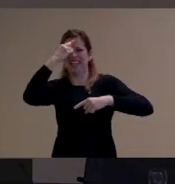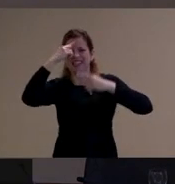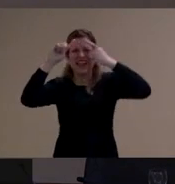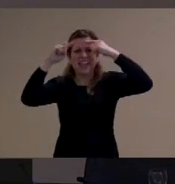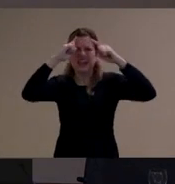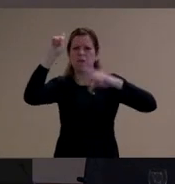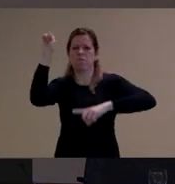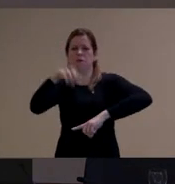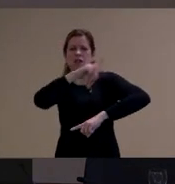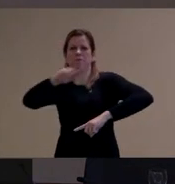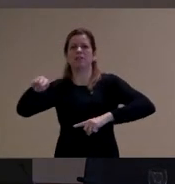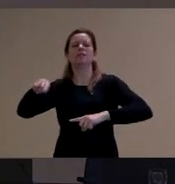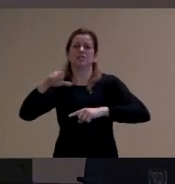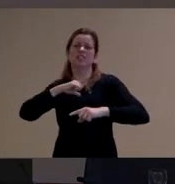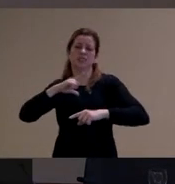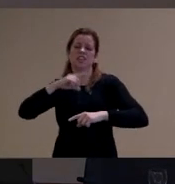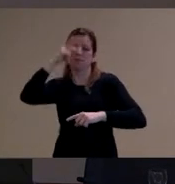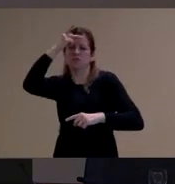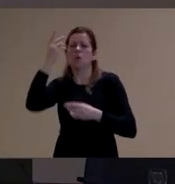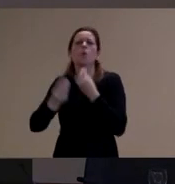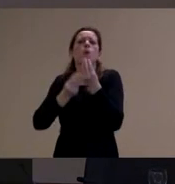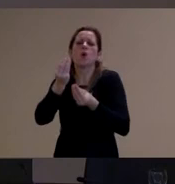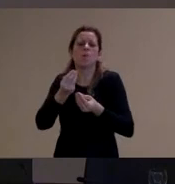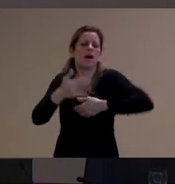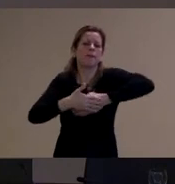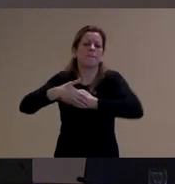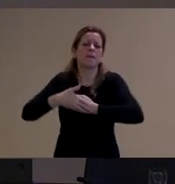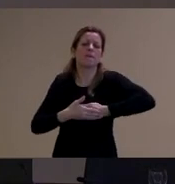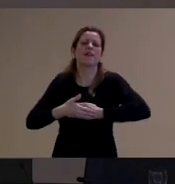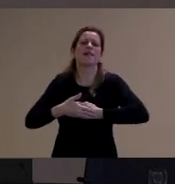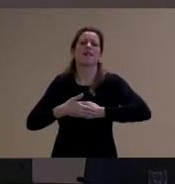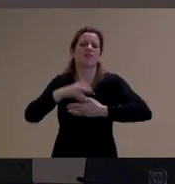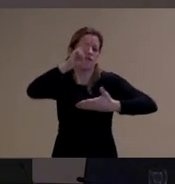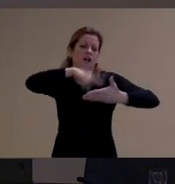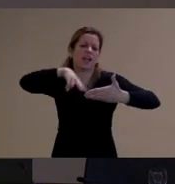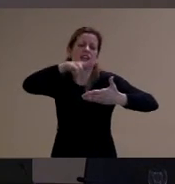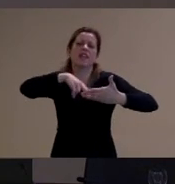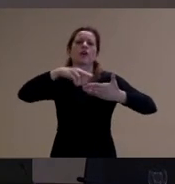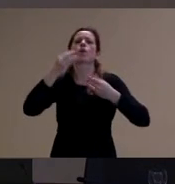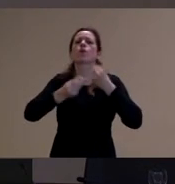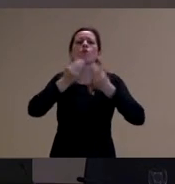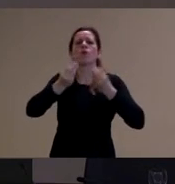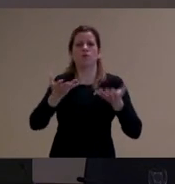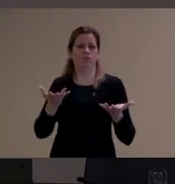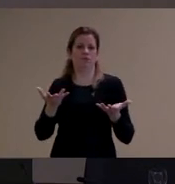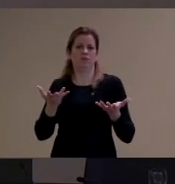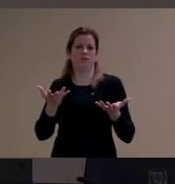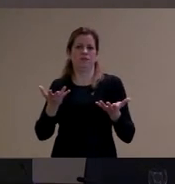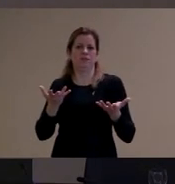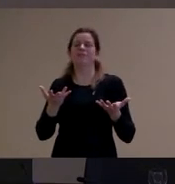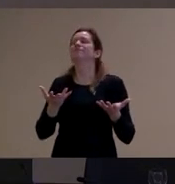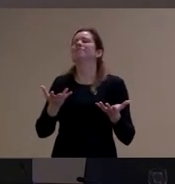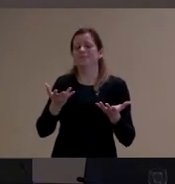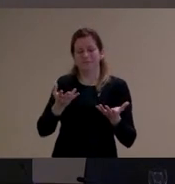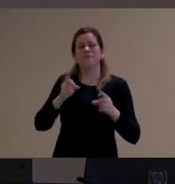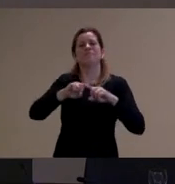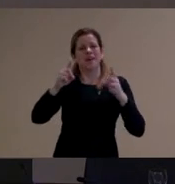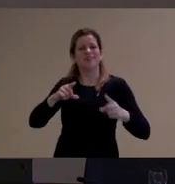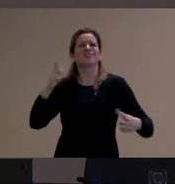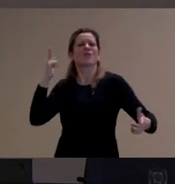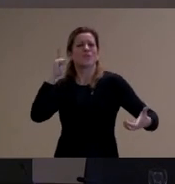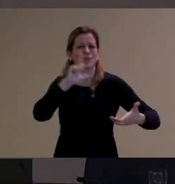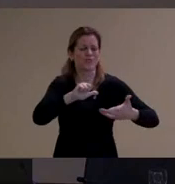lei sim né uma leitura sensorial uma leitura visual né não de letras e palavras